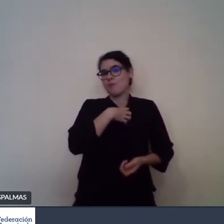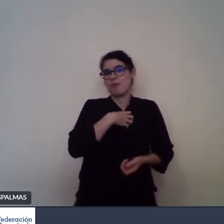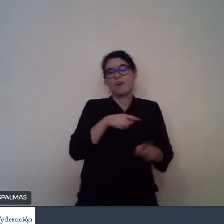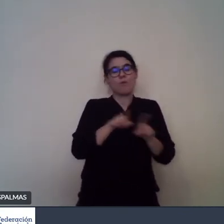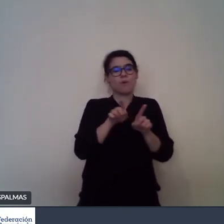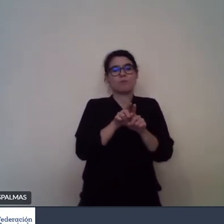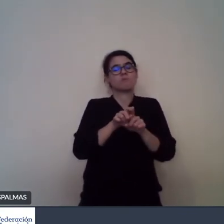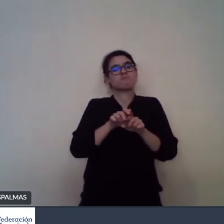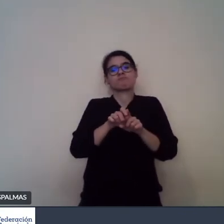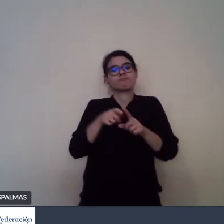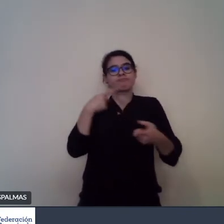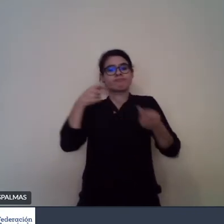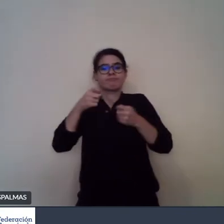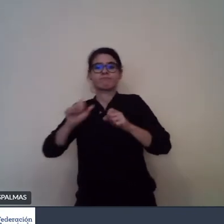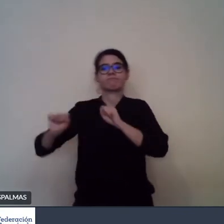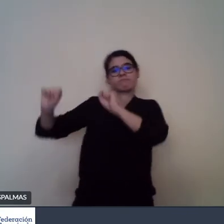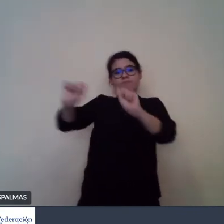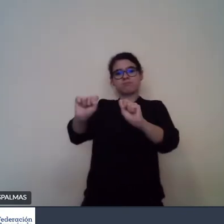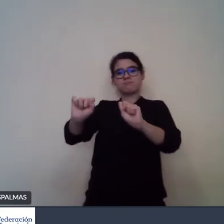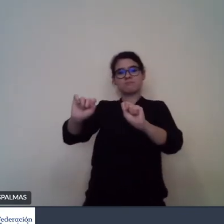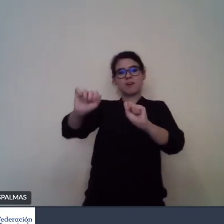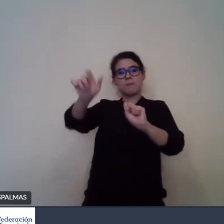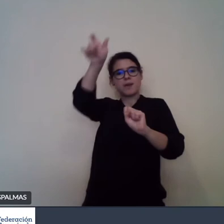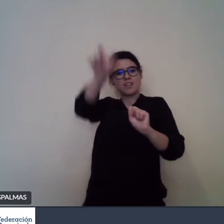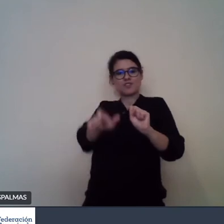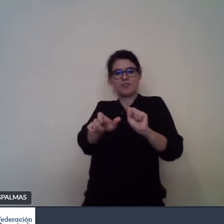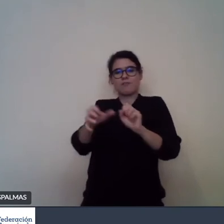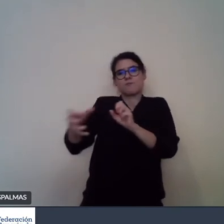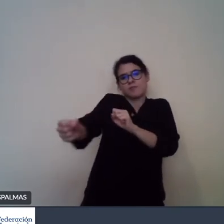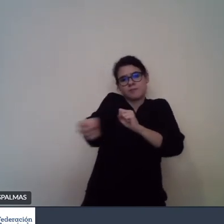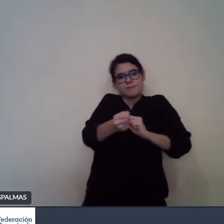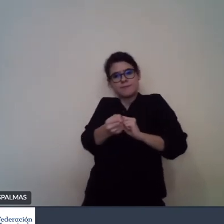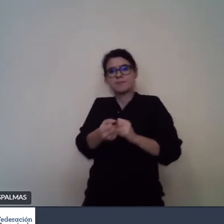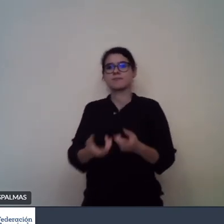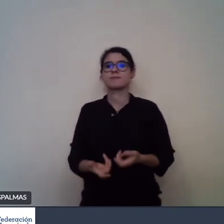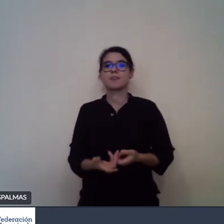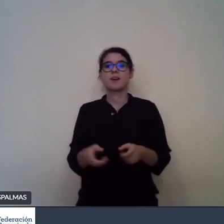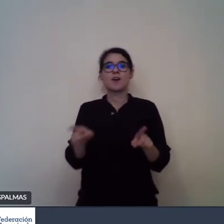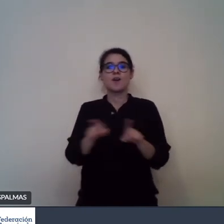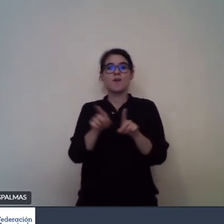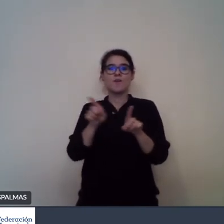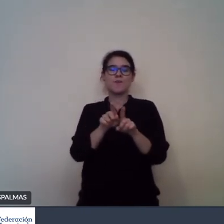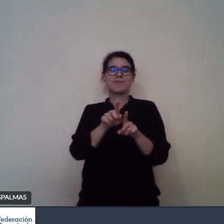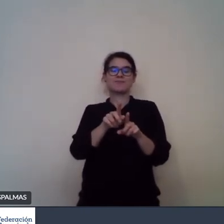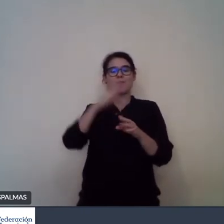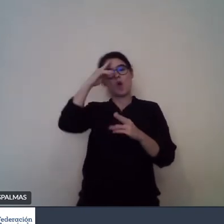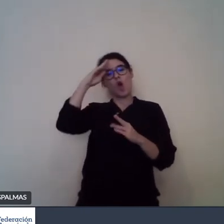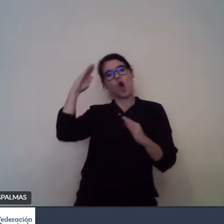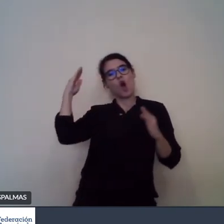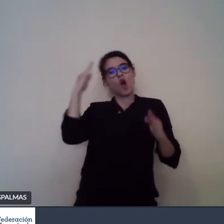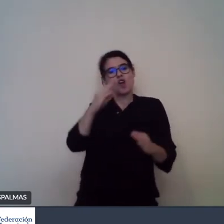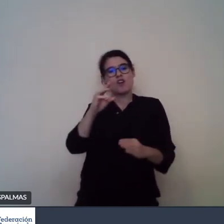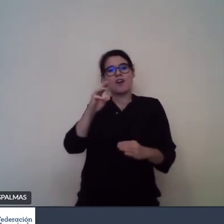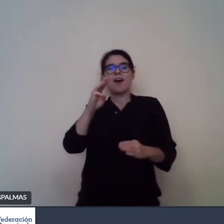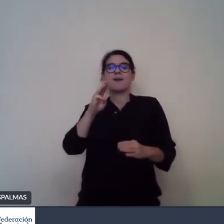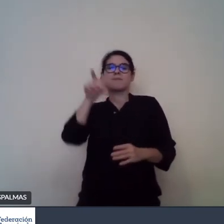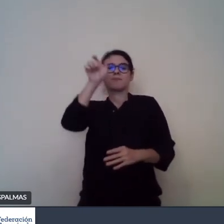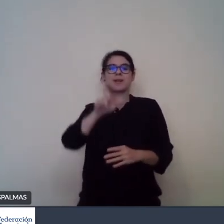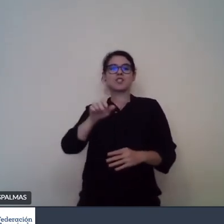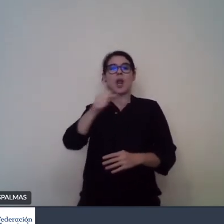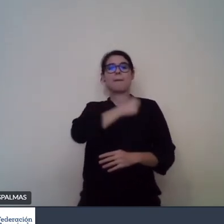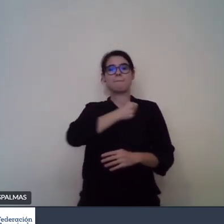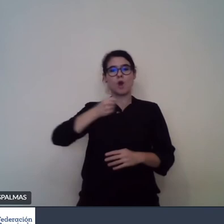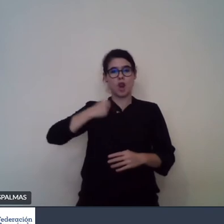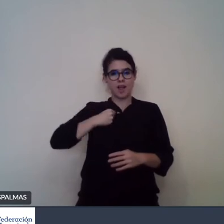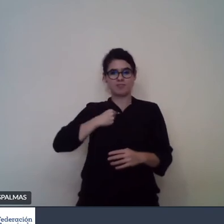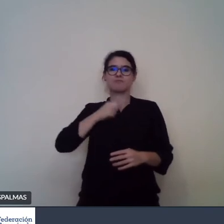Esta situación se llama, en honor al jugador polaco de la NBA, Marcin Gortat, esta situación se llama un